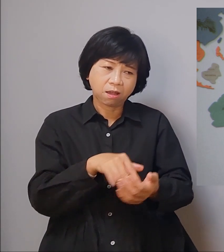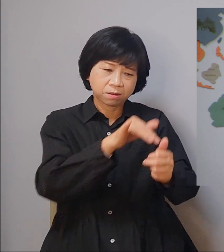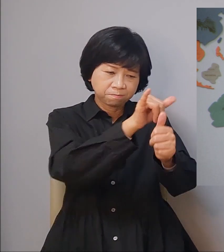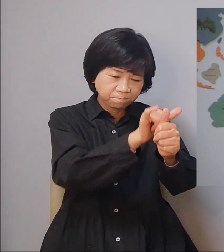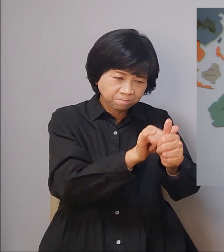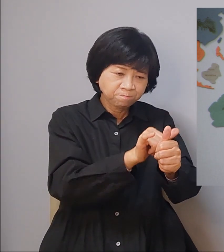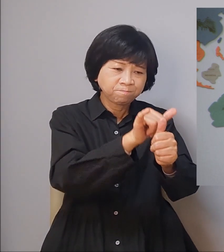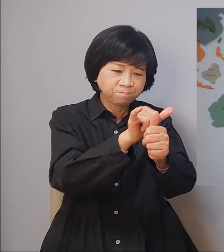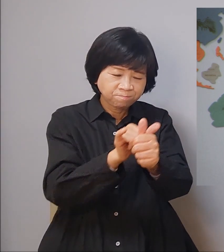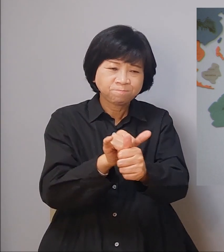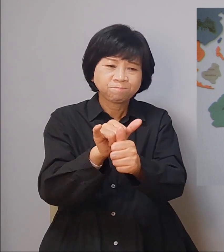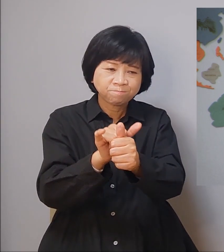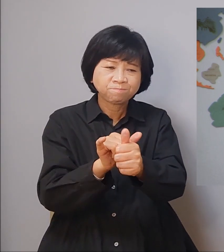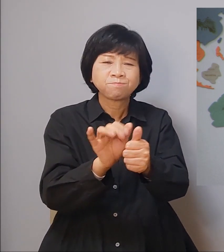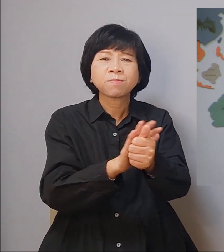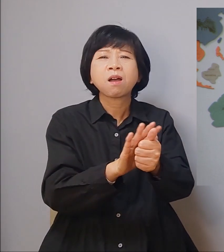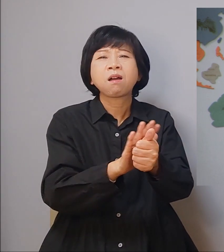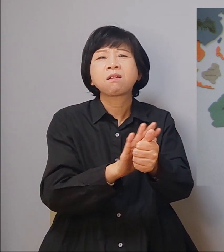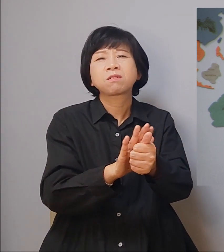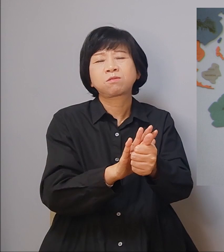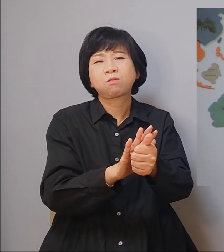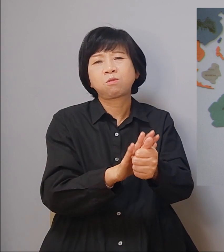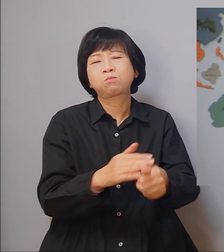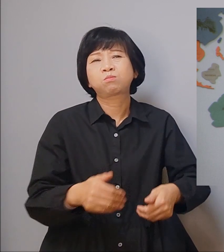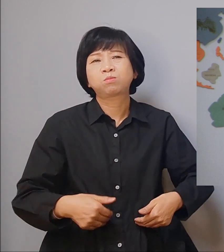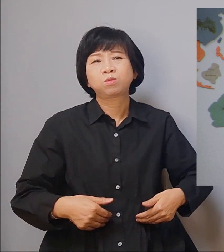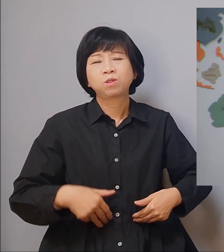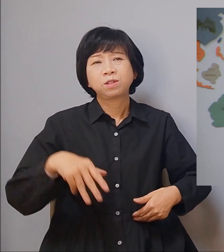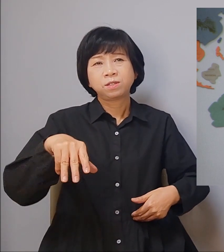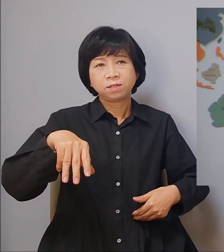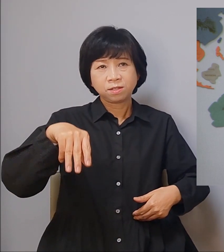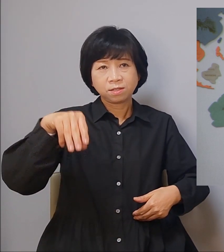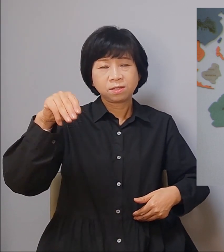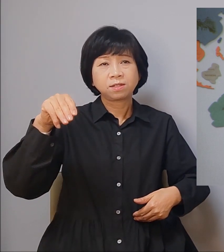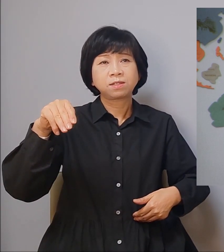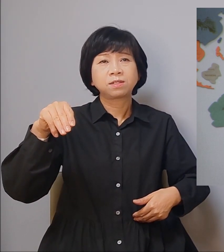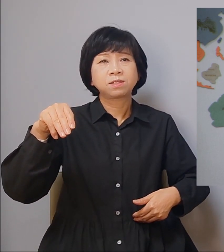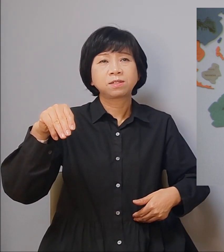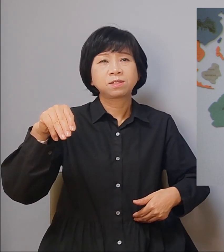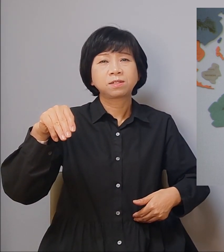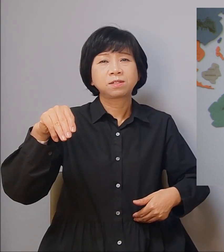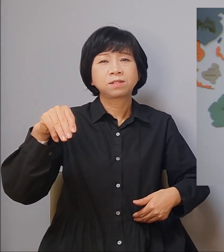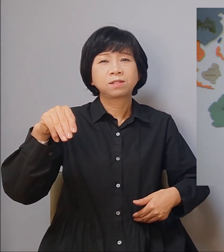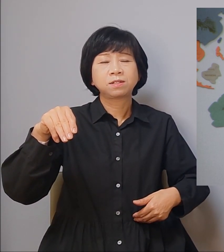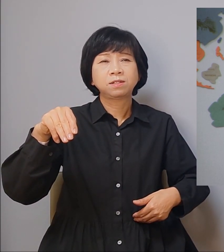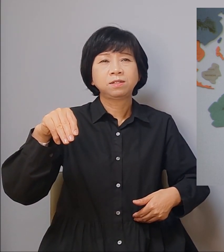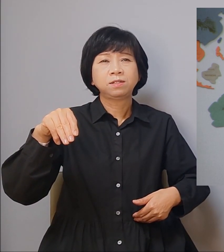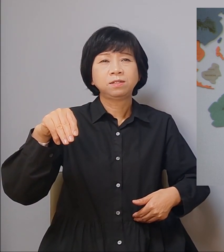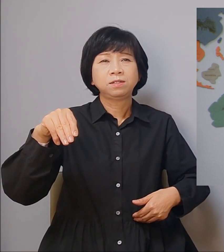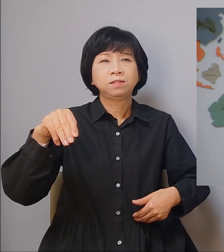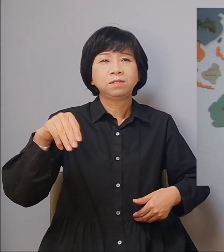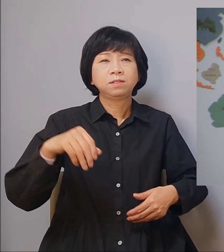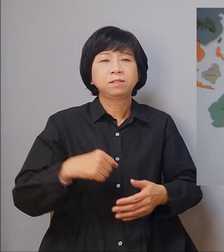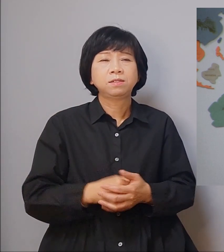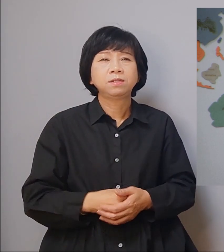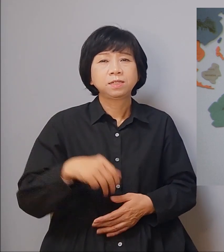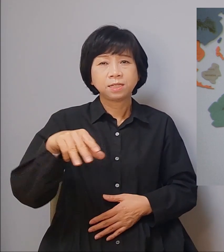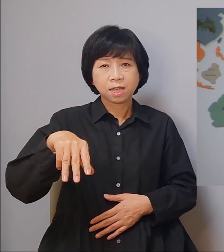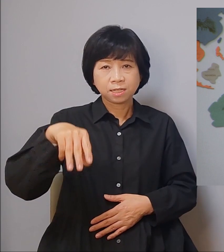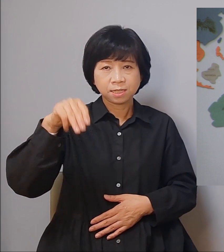겁니다. 창세기 40장 6절에서 8절 말씀입니다. 말씀을 보면